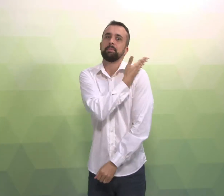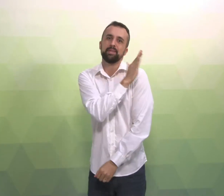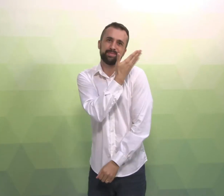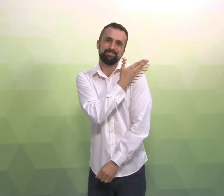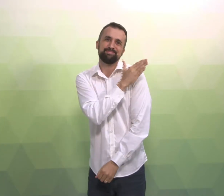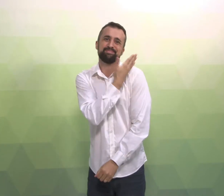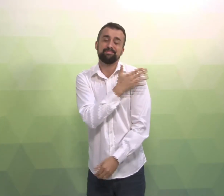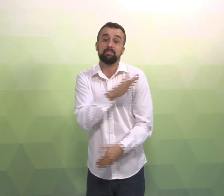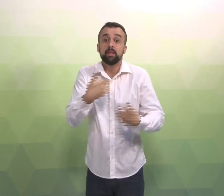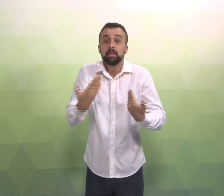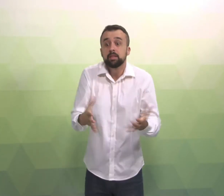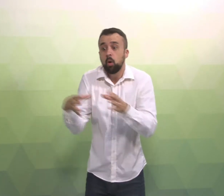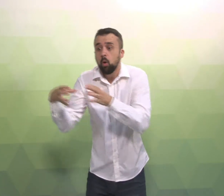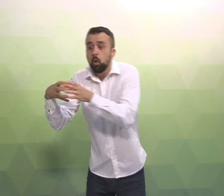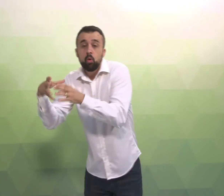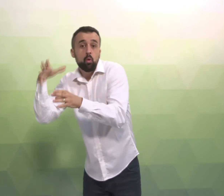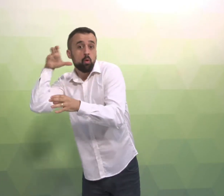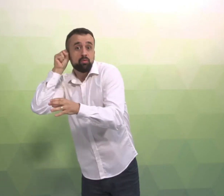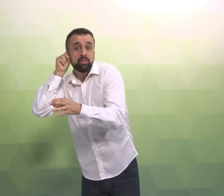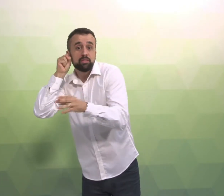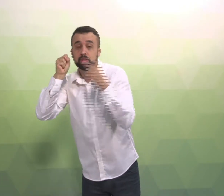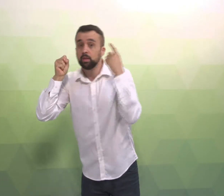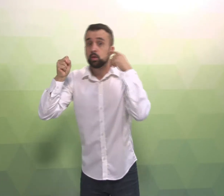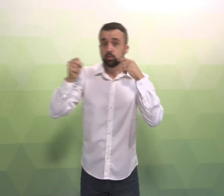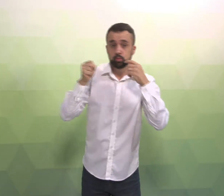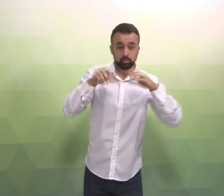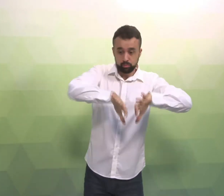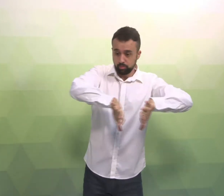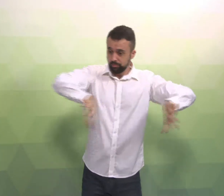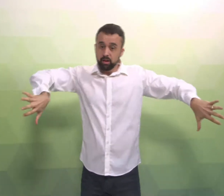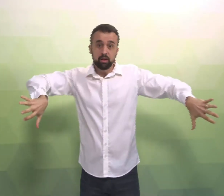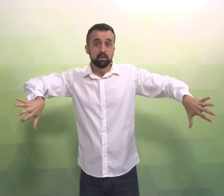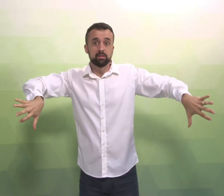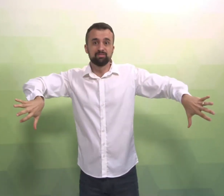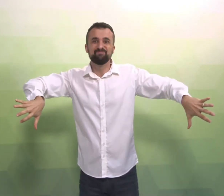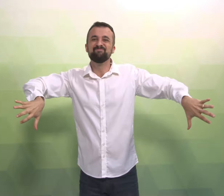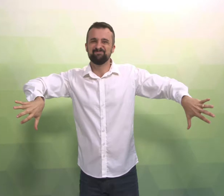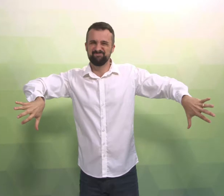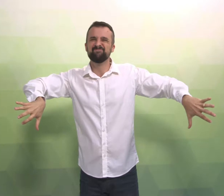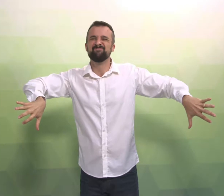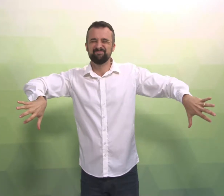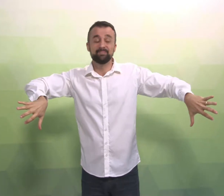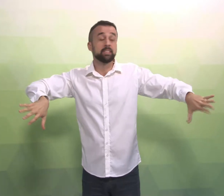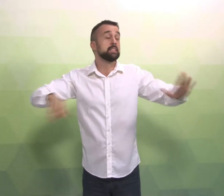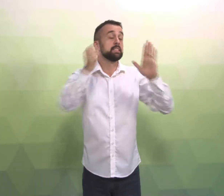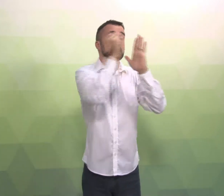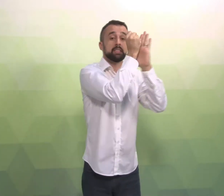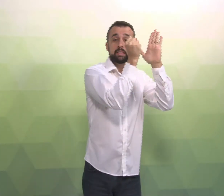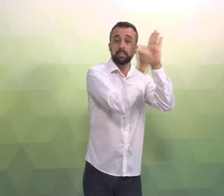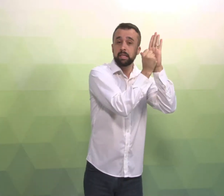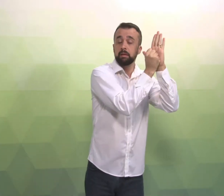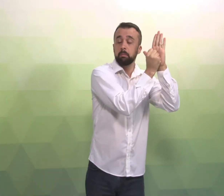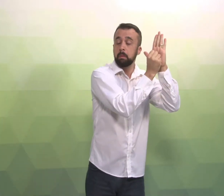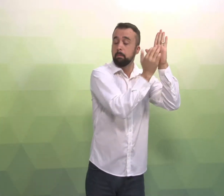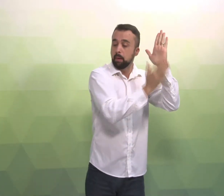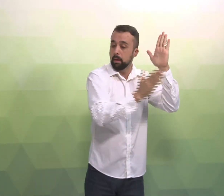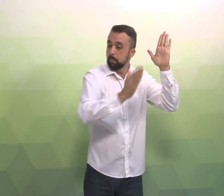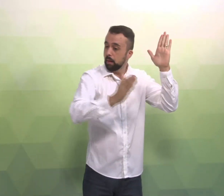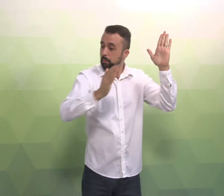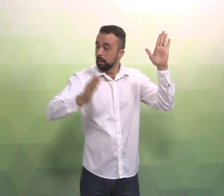Preconceito. E isso afastava os surdos dos ouvintes, como dois grupos à parte. Isso se